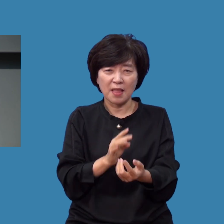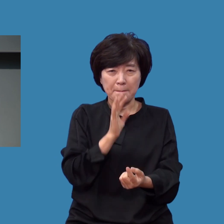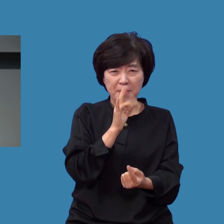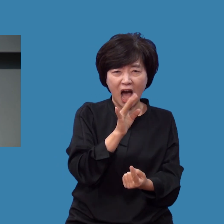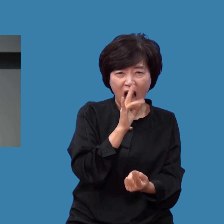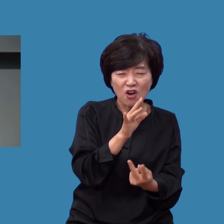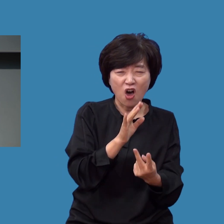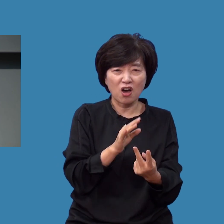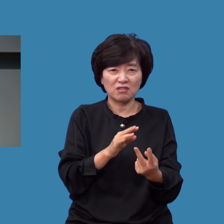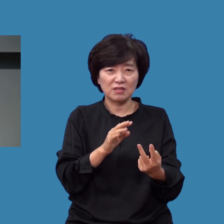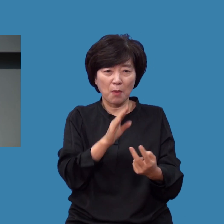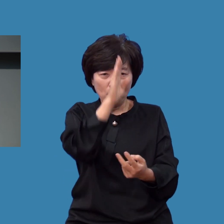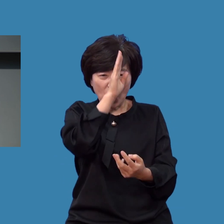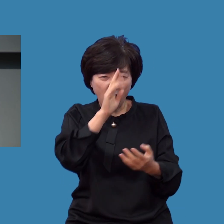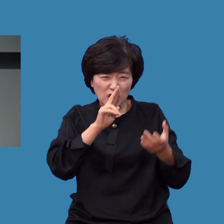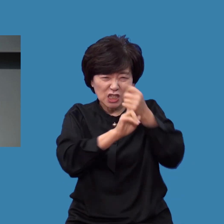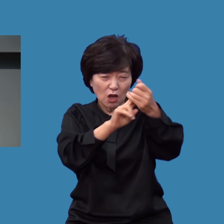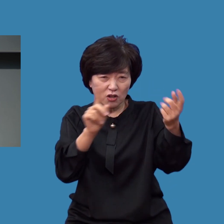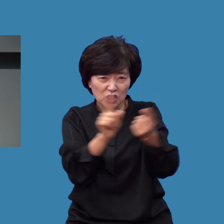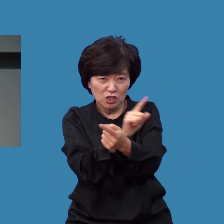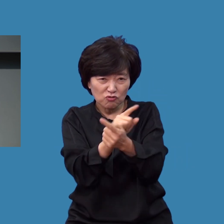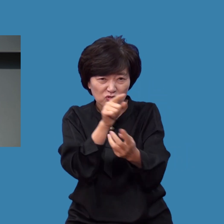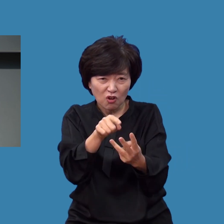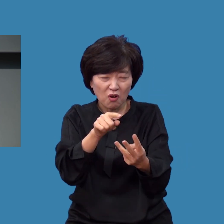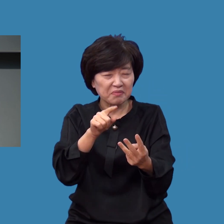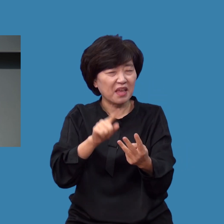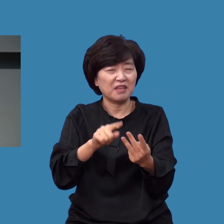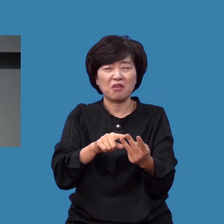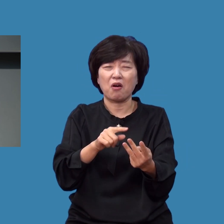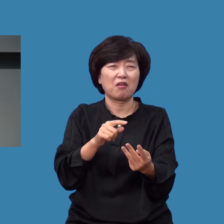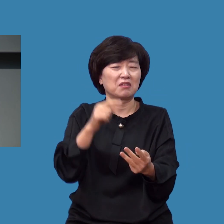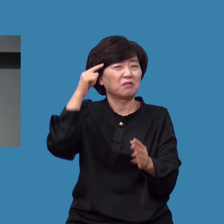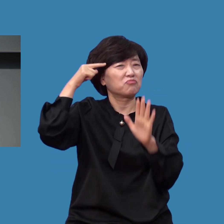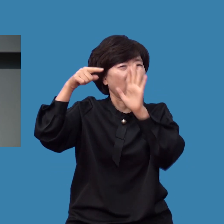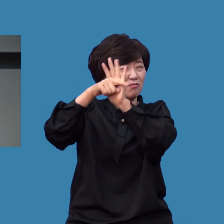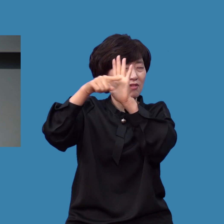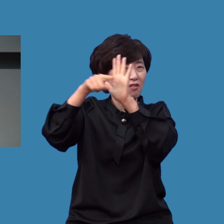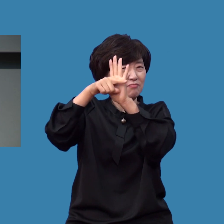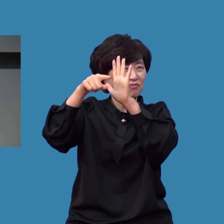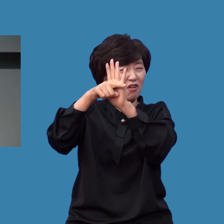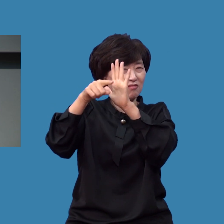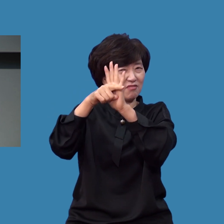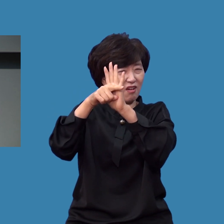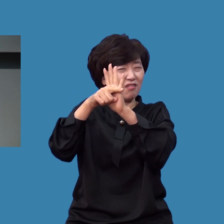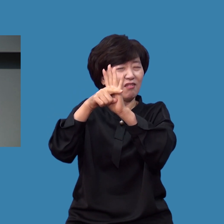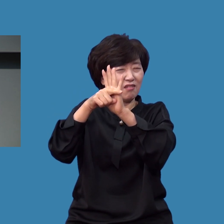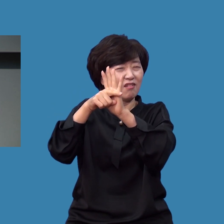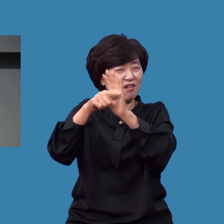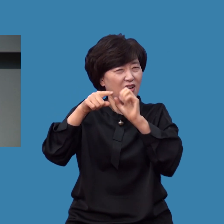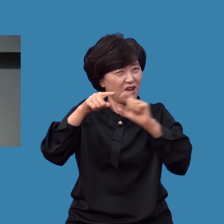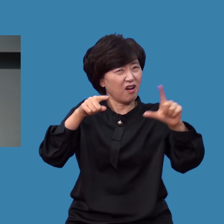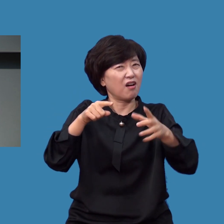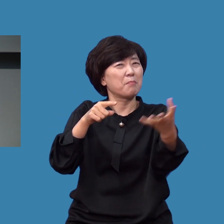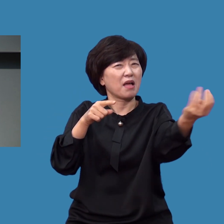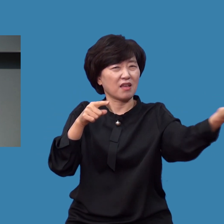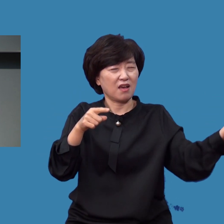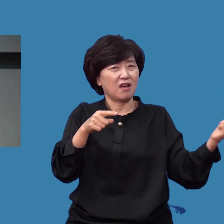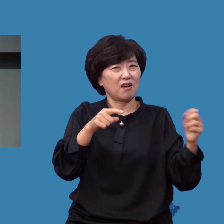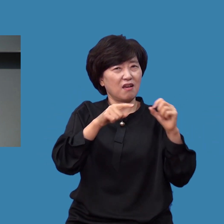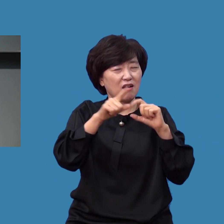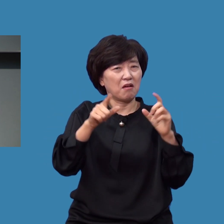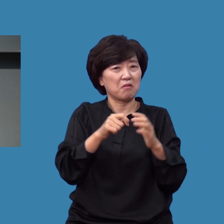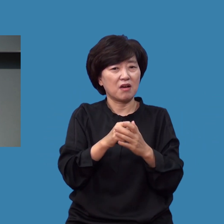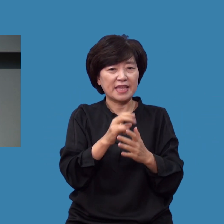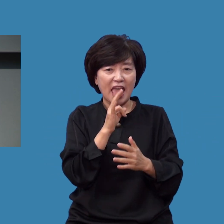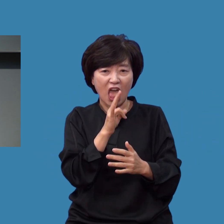것들에 대한 부정적인 생각을 하는 사람들이 굉장히 많이 있습니다. 꽤 많이 있습니다. 그래서 예언이나 치유